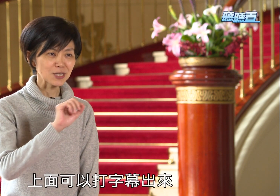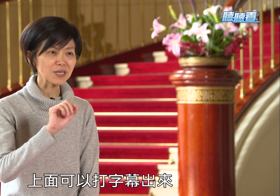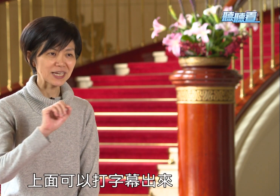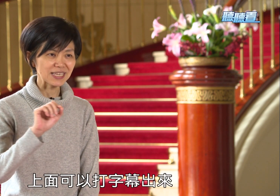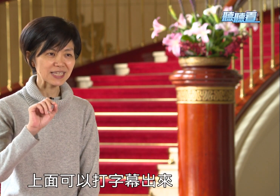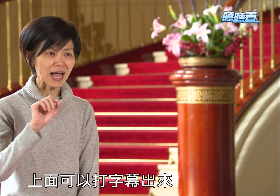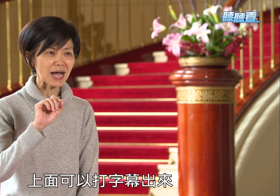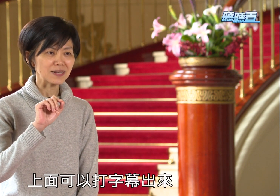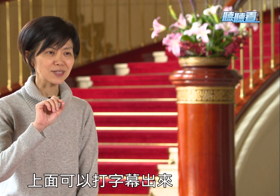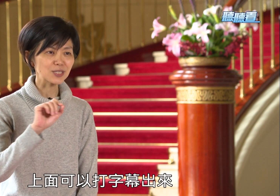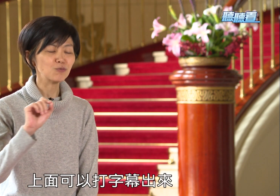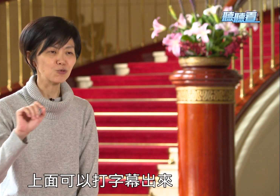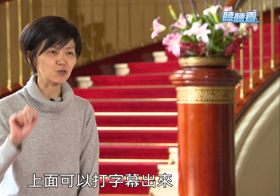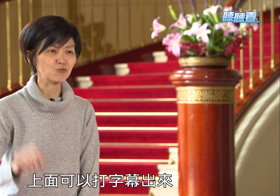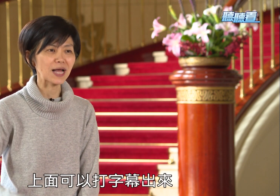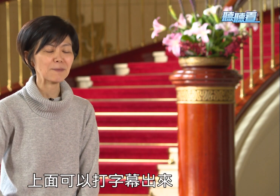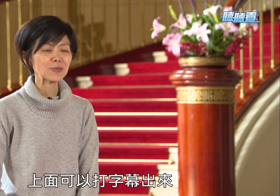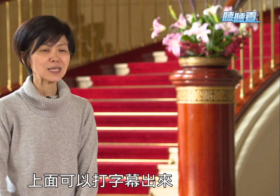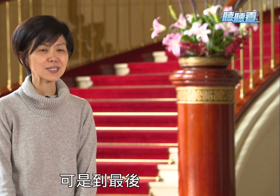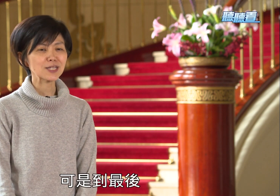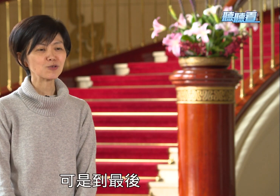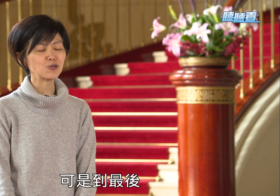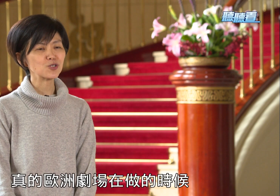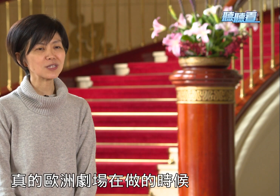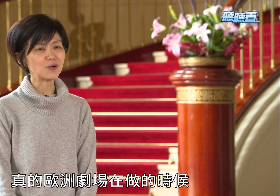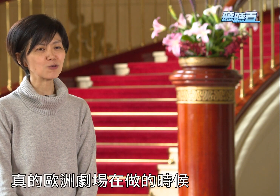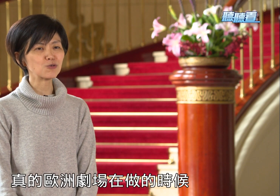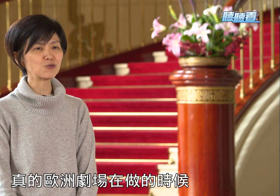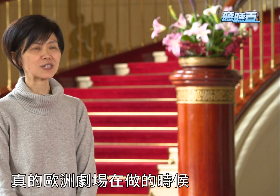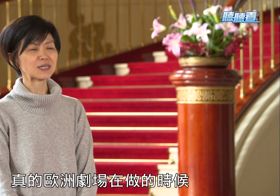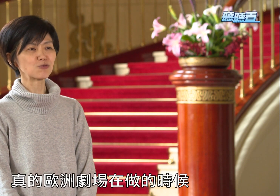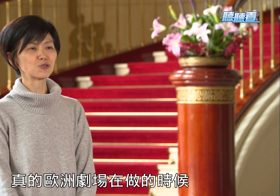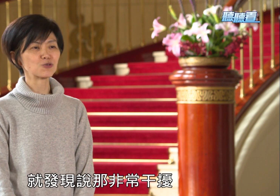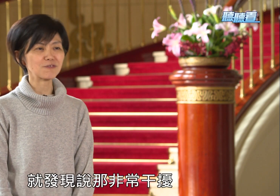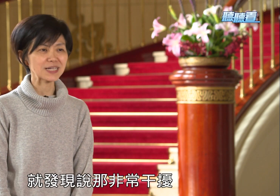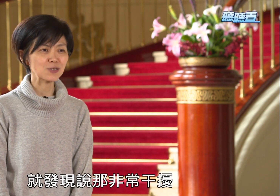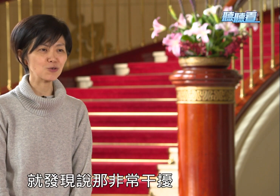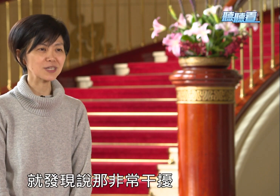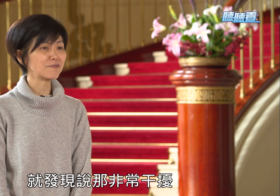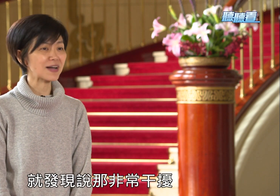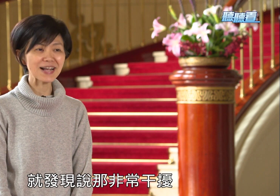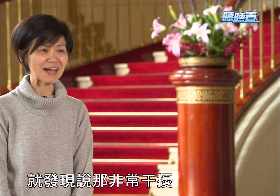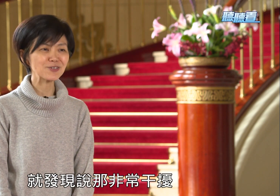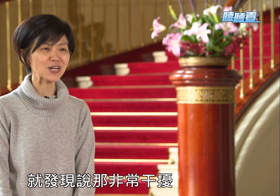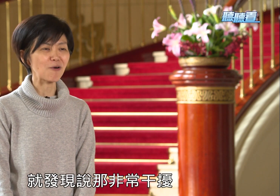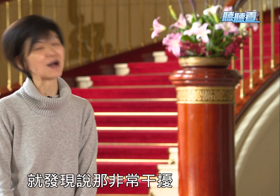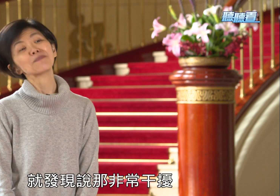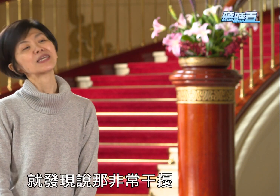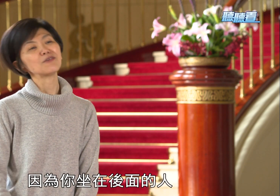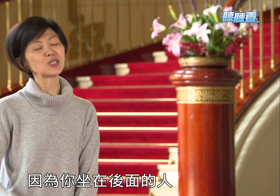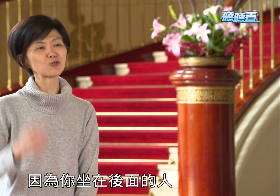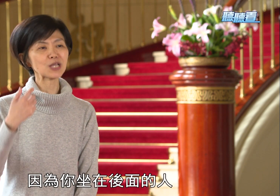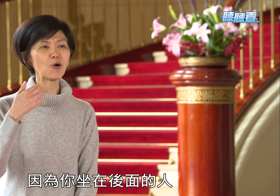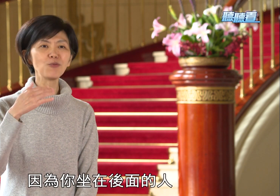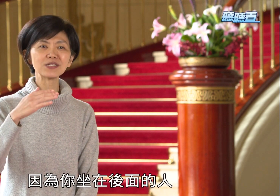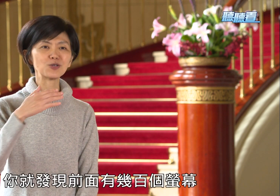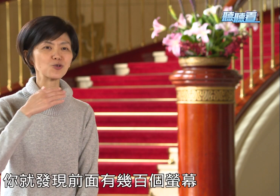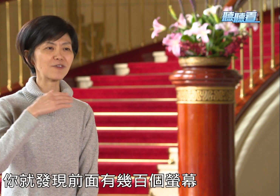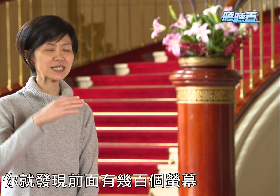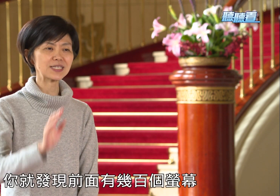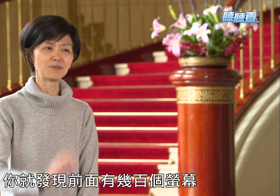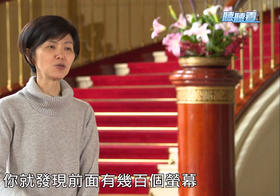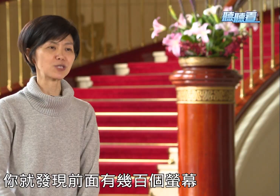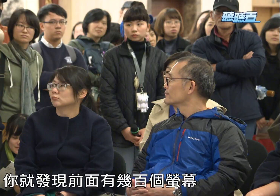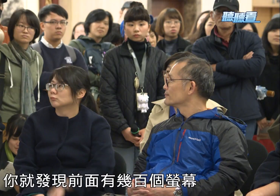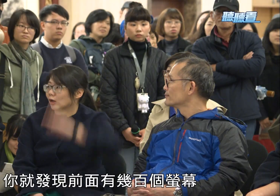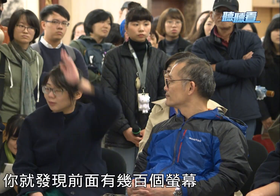以上面可以打字幕出来。可是到最后，真的欧洲剧场在做的时候，就发现说那非常干扰啊。因为你坐在后面的人，你